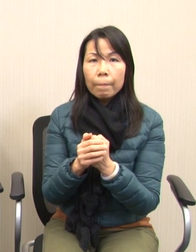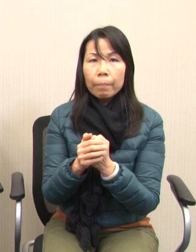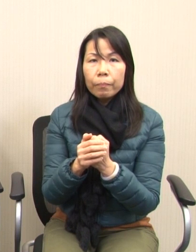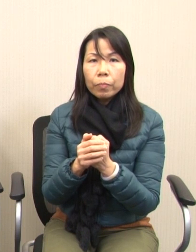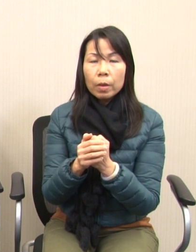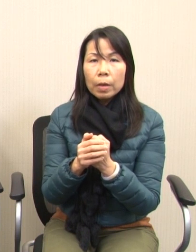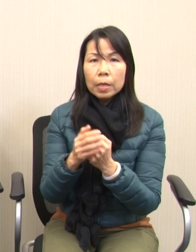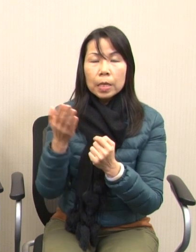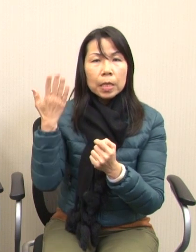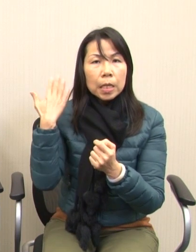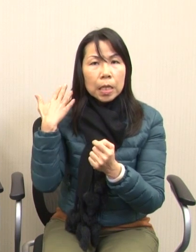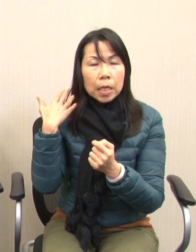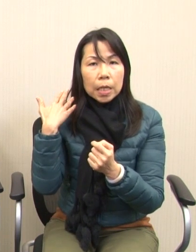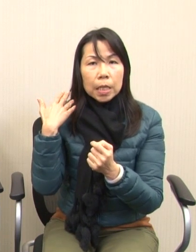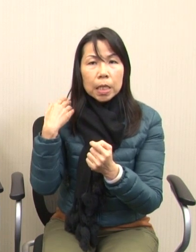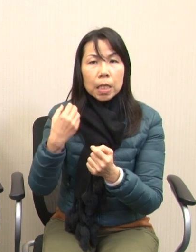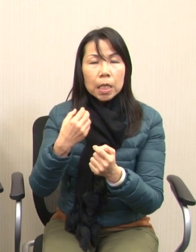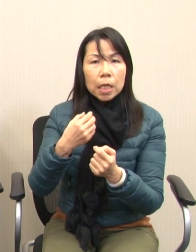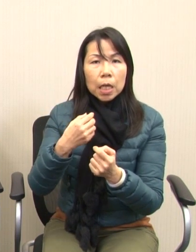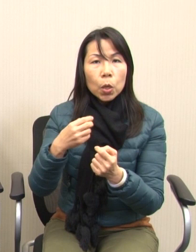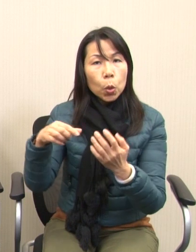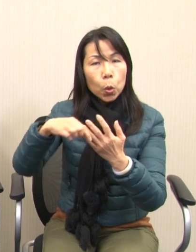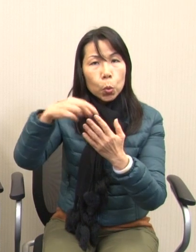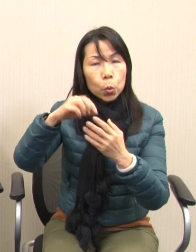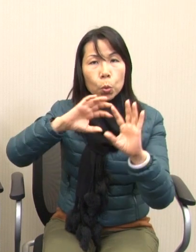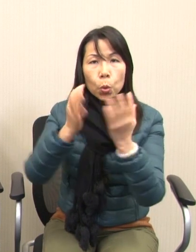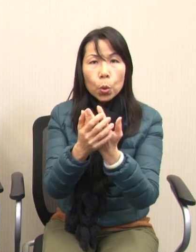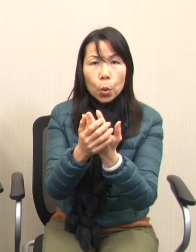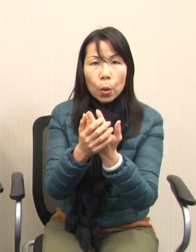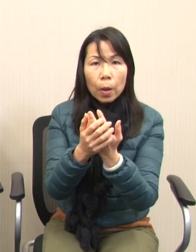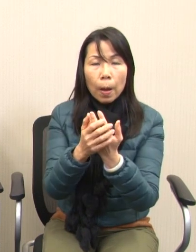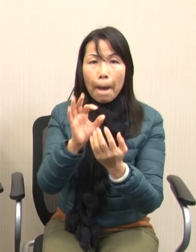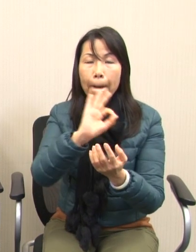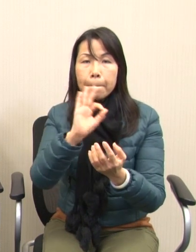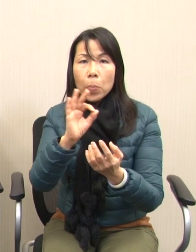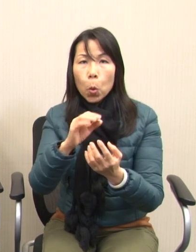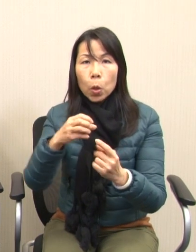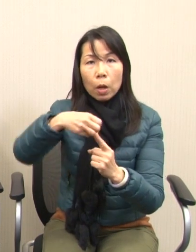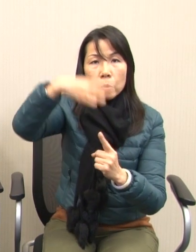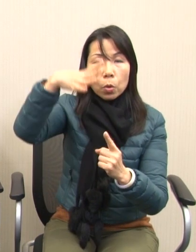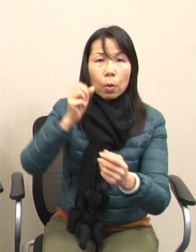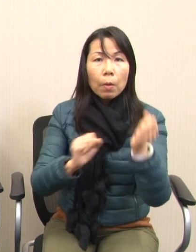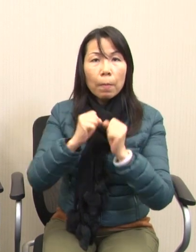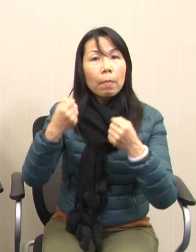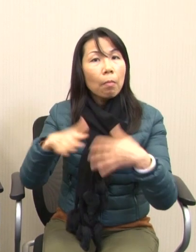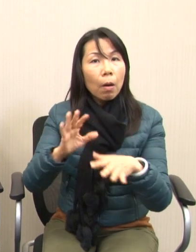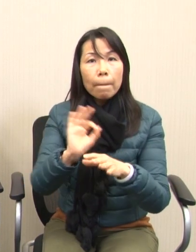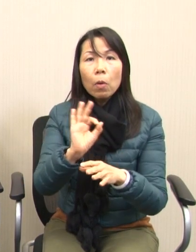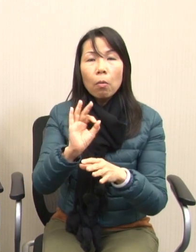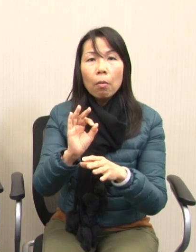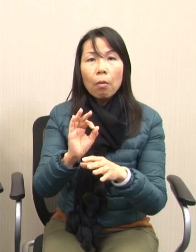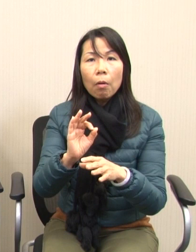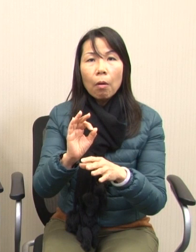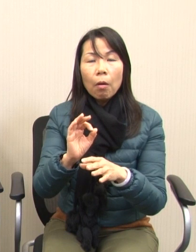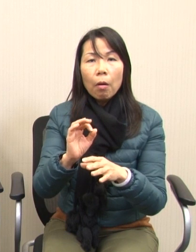以前歷屆選舉係未經歷過雨傘運動。雨傘運動嘅後遺症係咩咧？